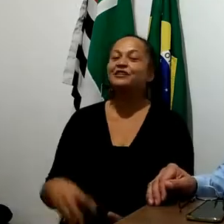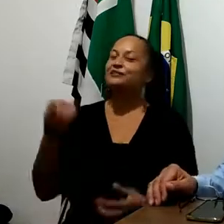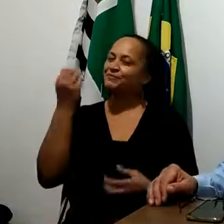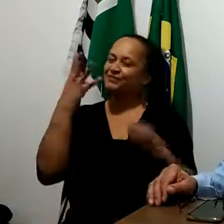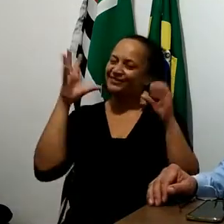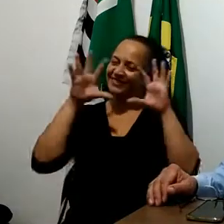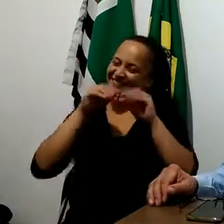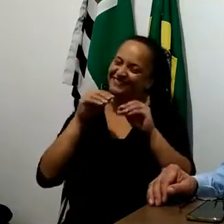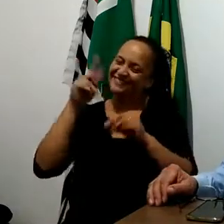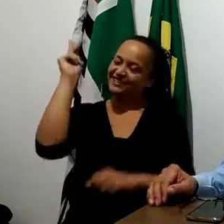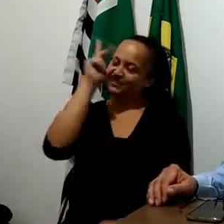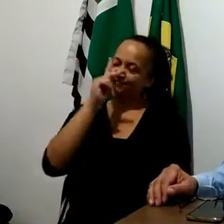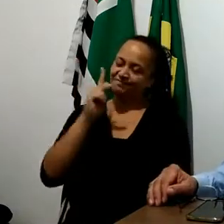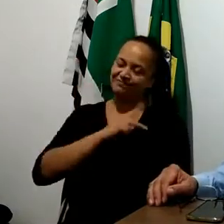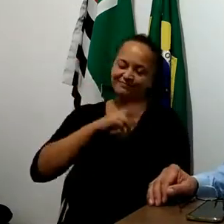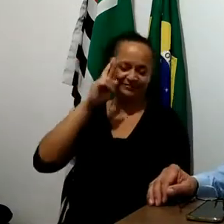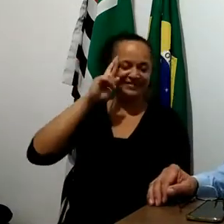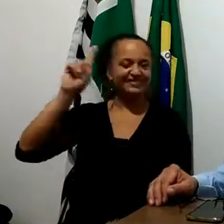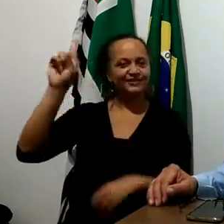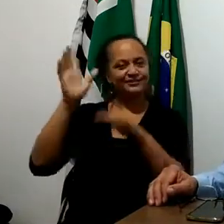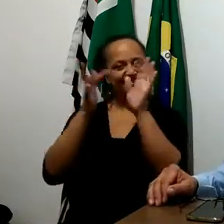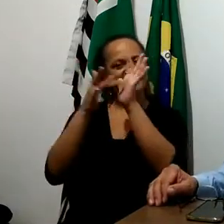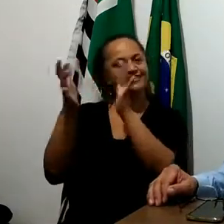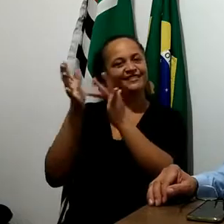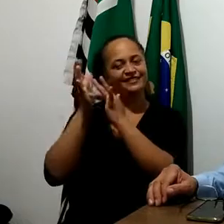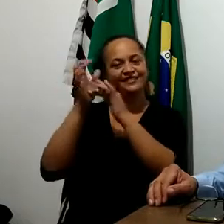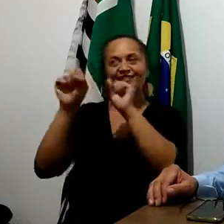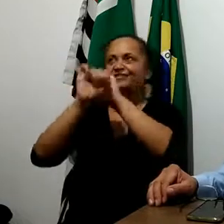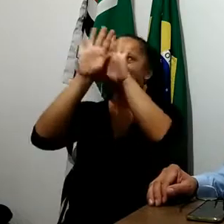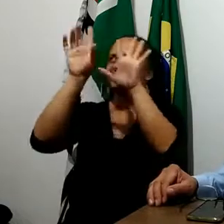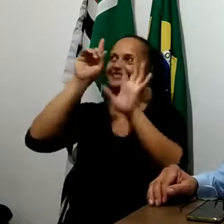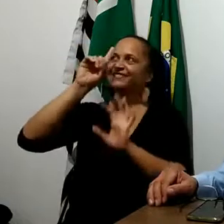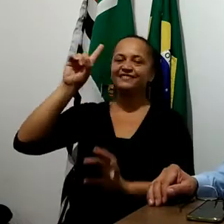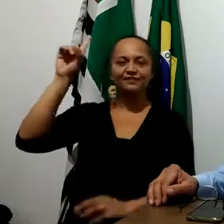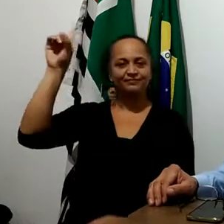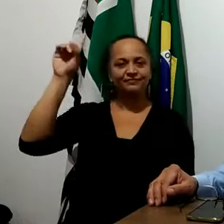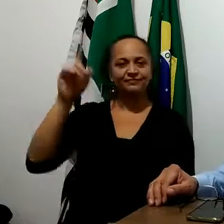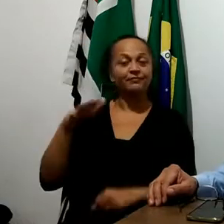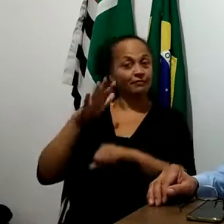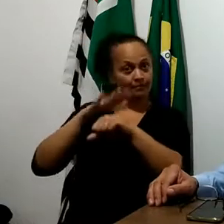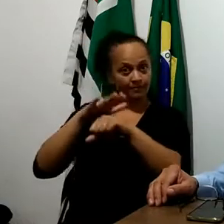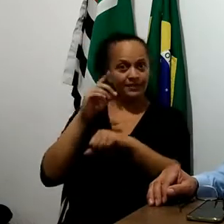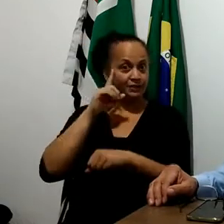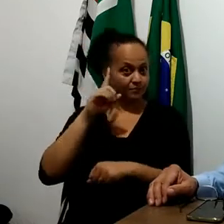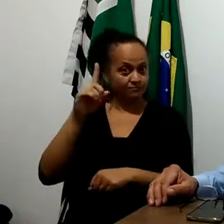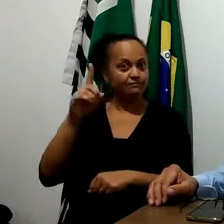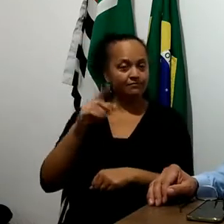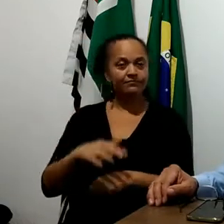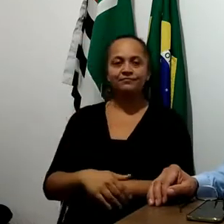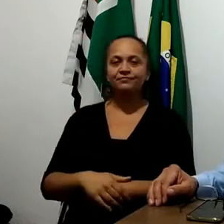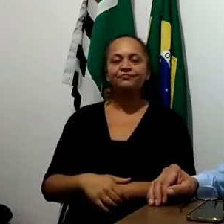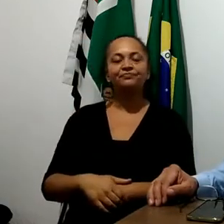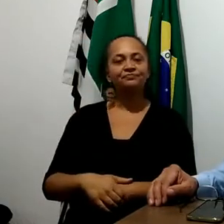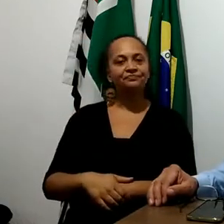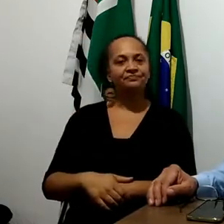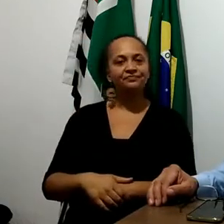Boa noite, a paz do Senhor Jesus, glória a Deus, mais um dia, né? Mais uma